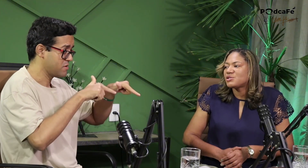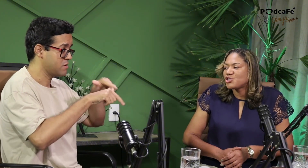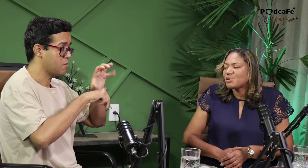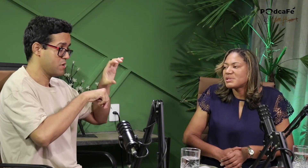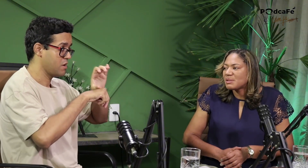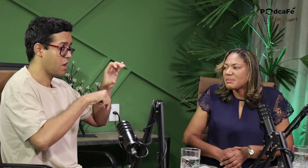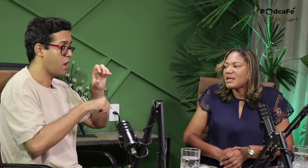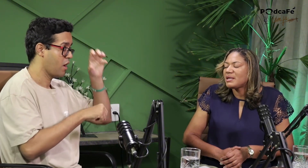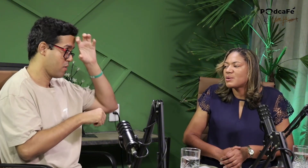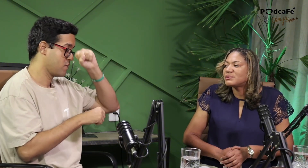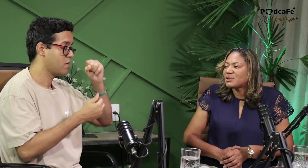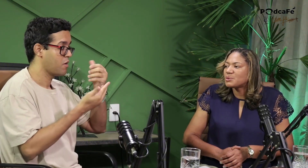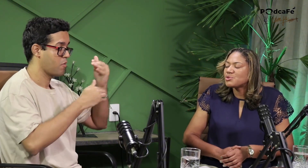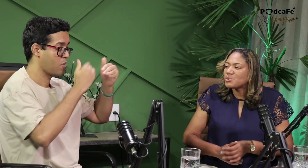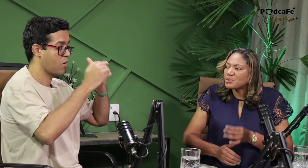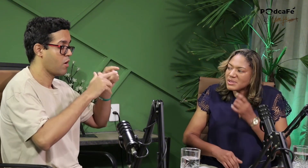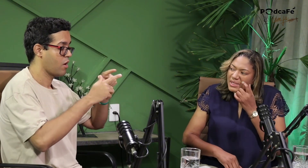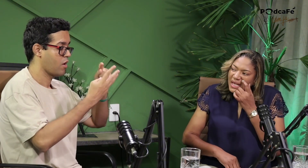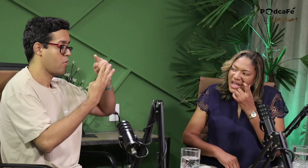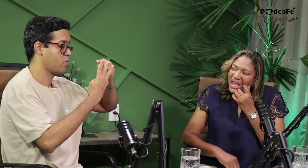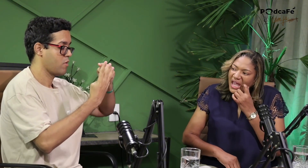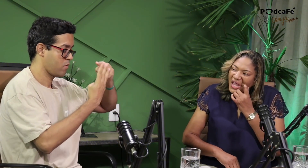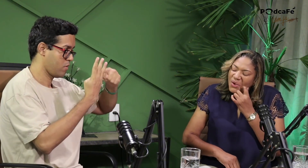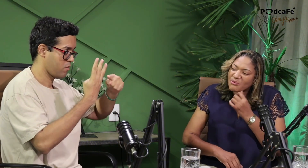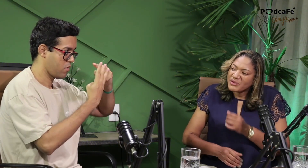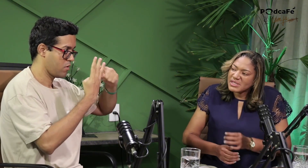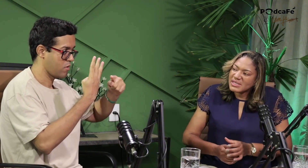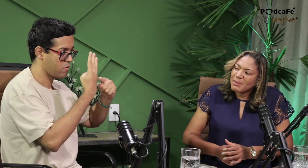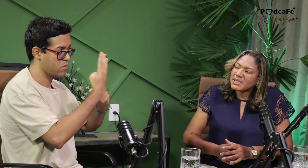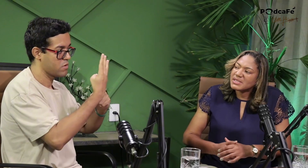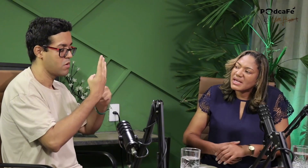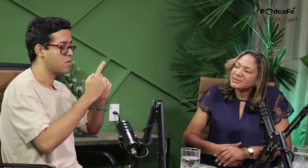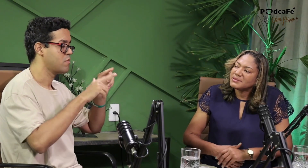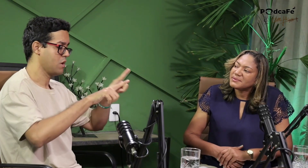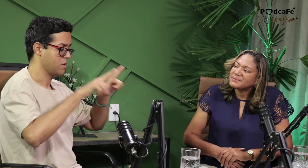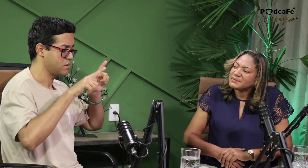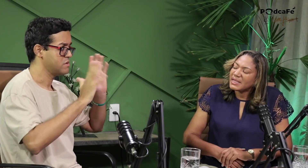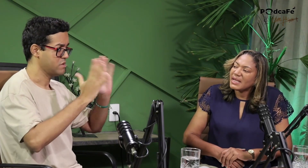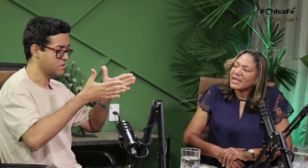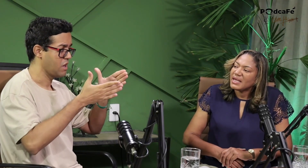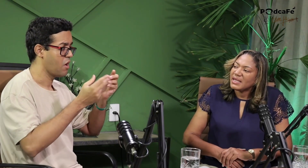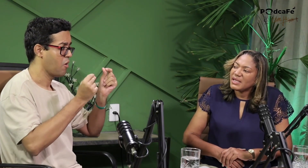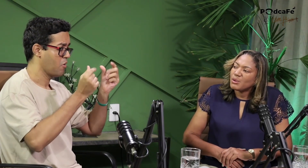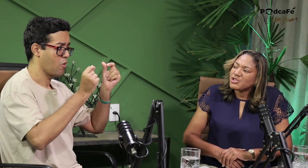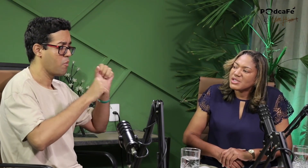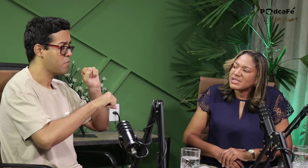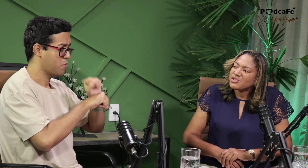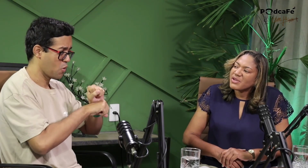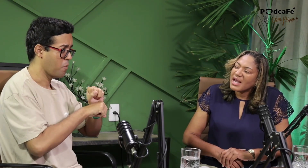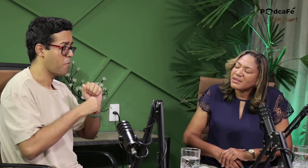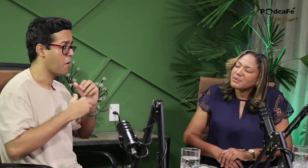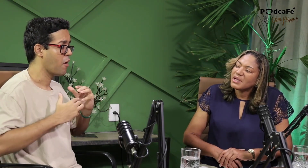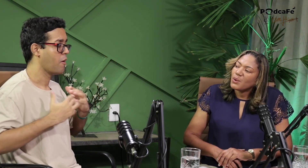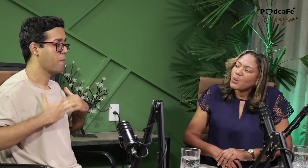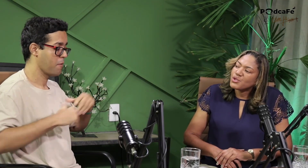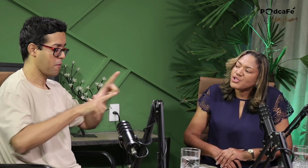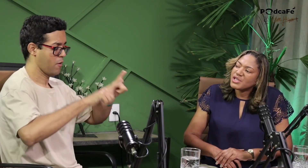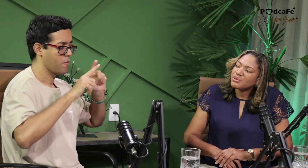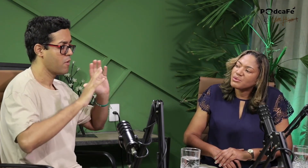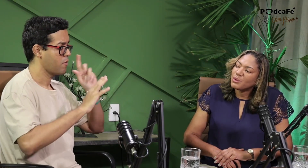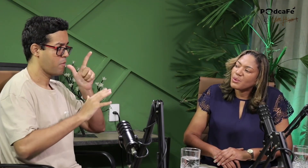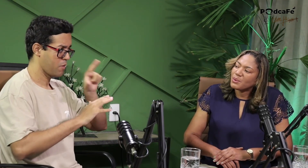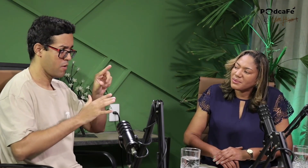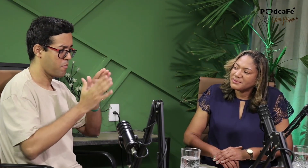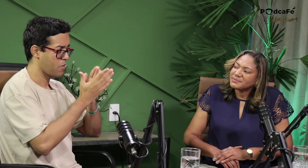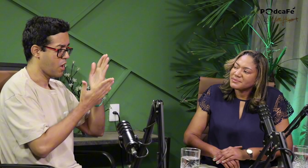e nós tínhamos também contato com surdos. E eu fiz esse aprendizado, né? E eu obtive esse certificado. Hoje